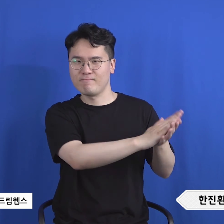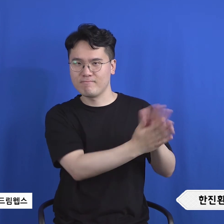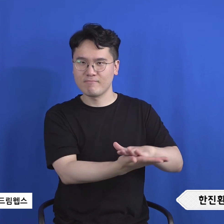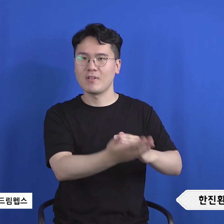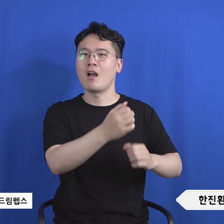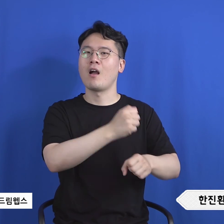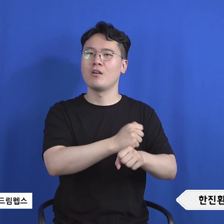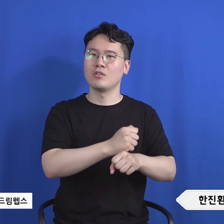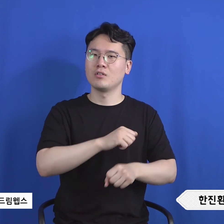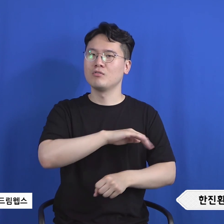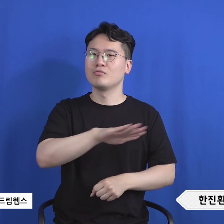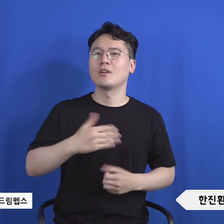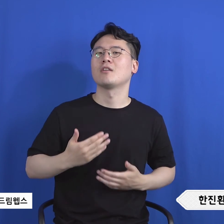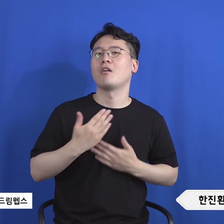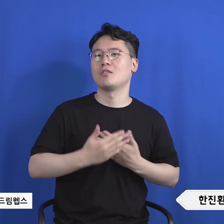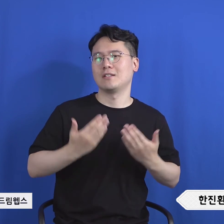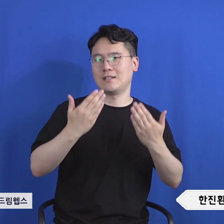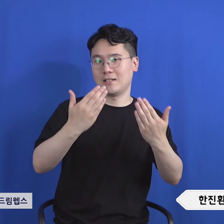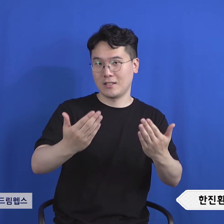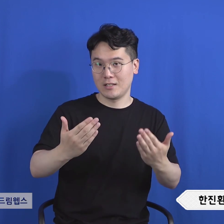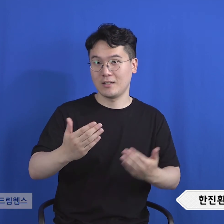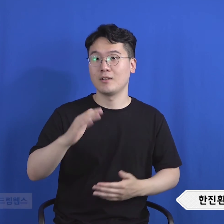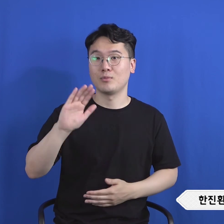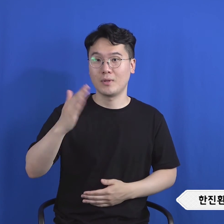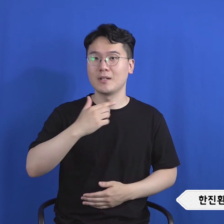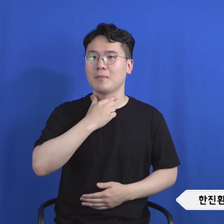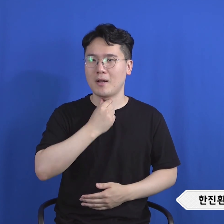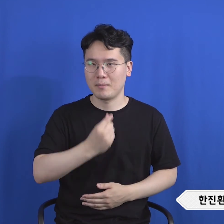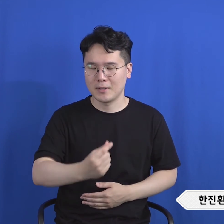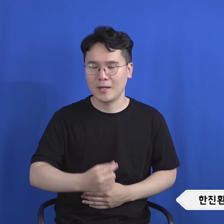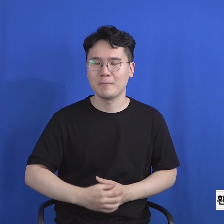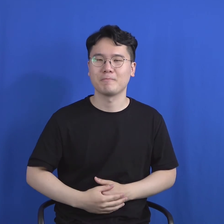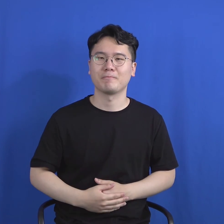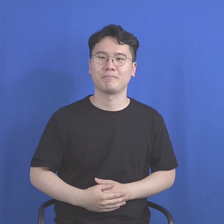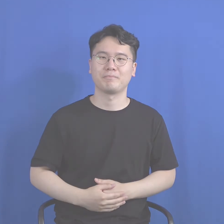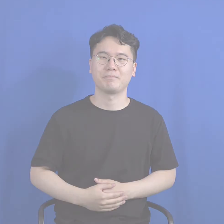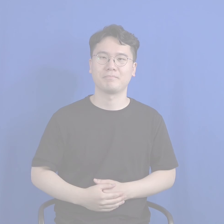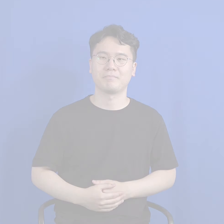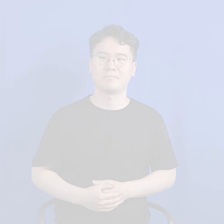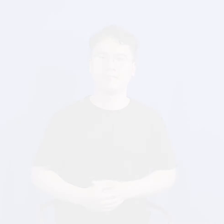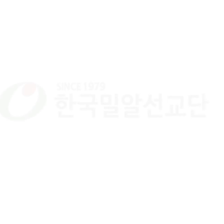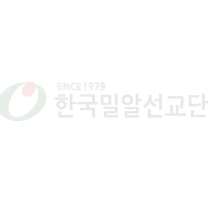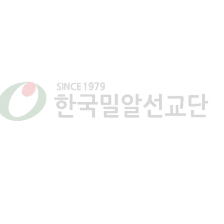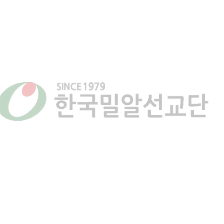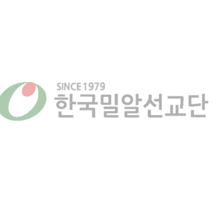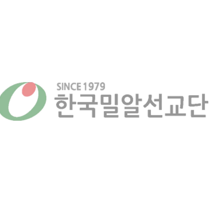우리 남은 생을 바쳐드리는 우리 모두가 될 수 있기를 바랍니다.